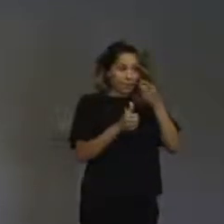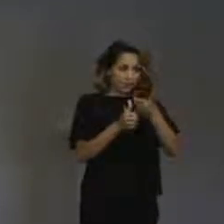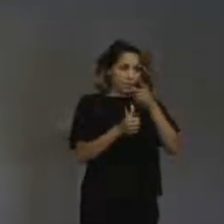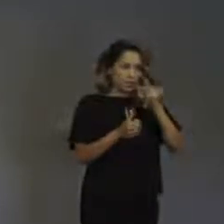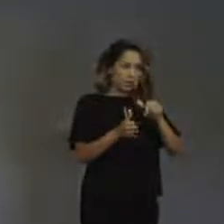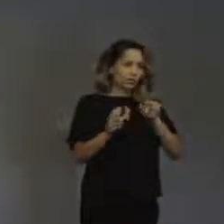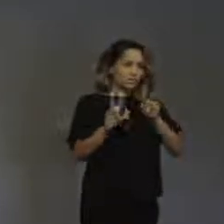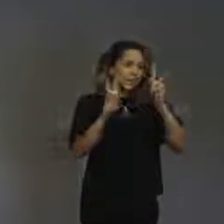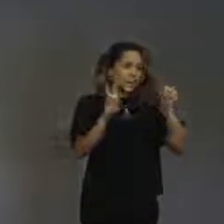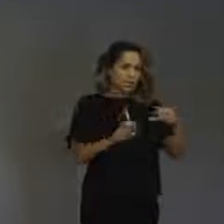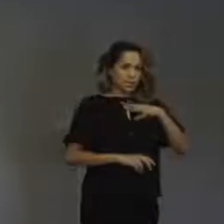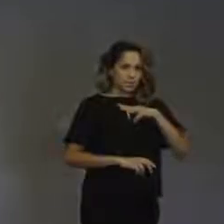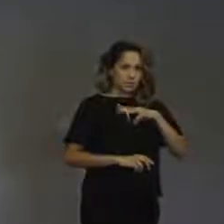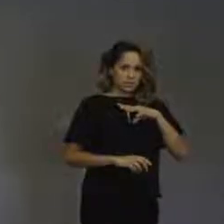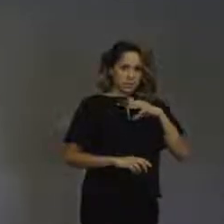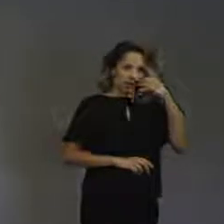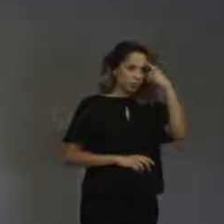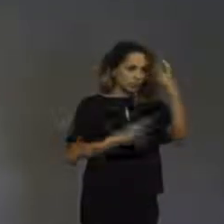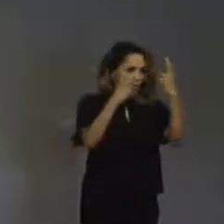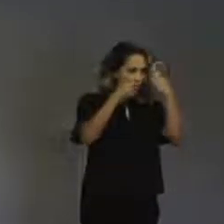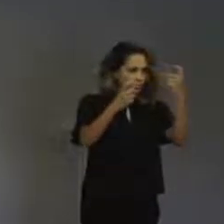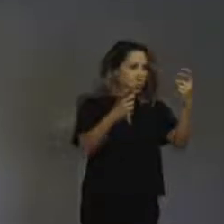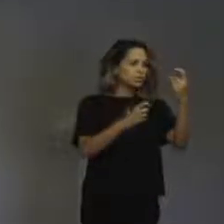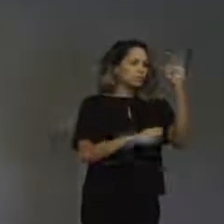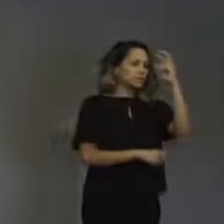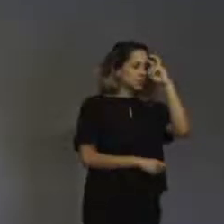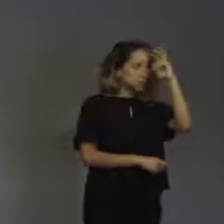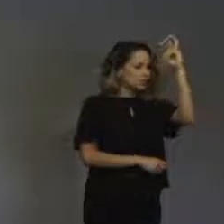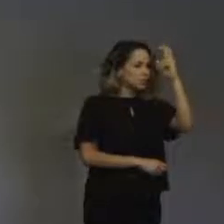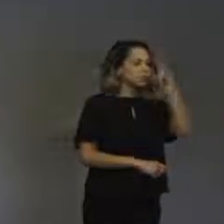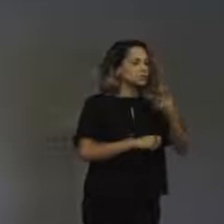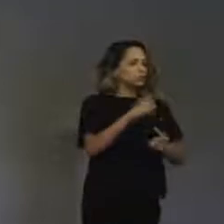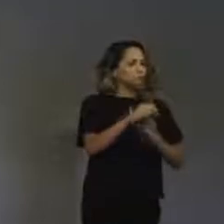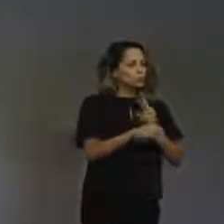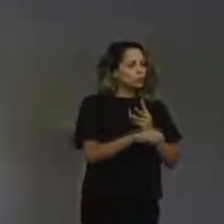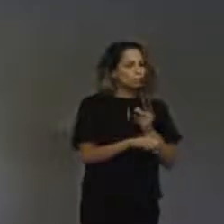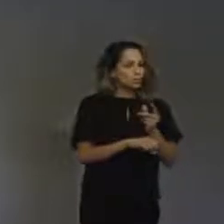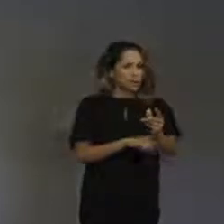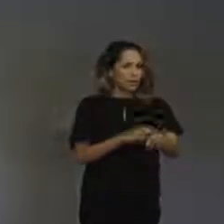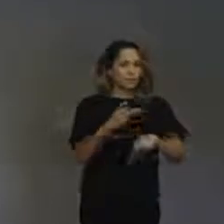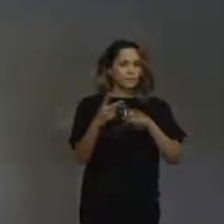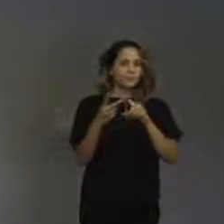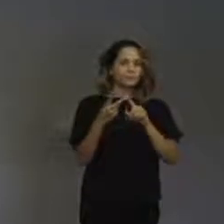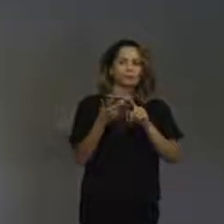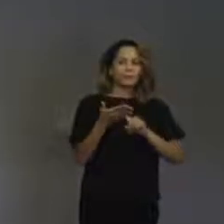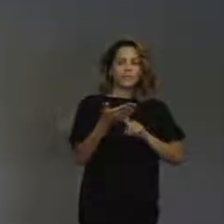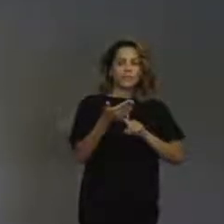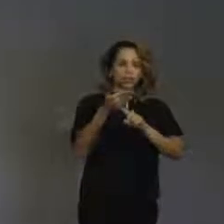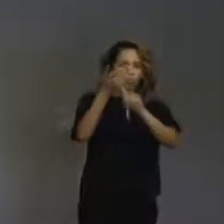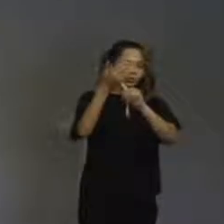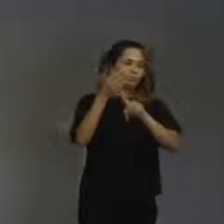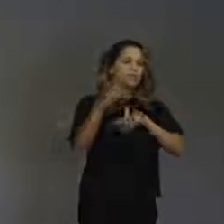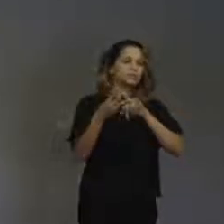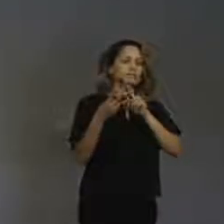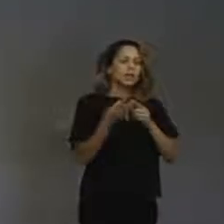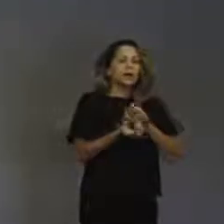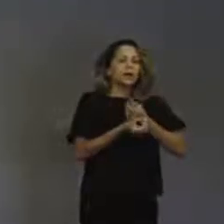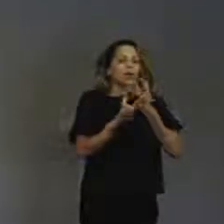tema de cidades criativas, inteligentes e sustentáveis, tecnologia, uso de